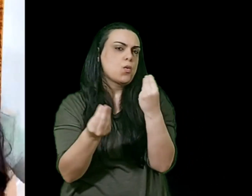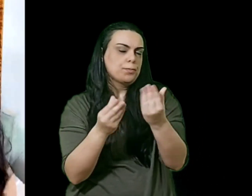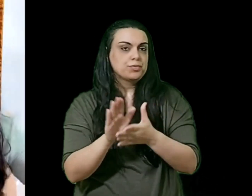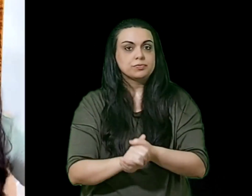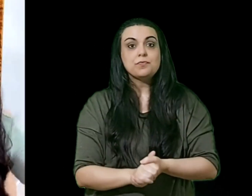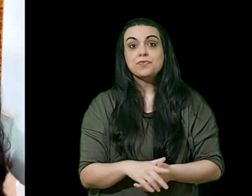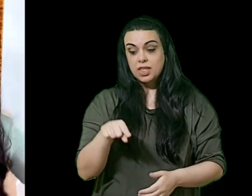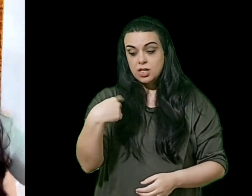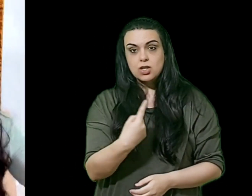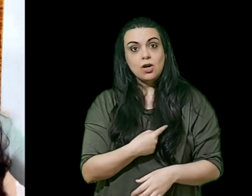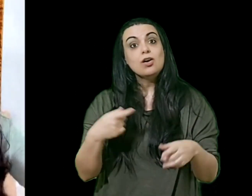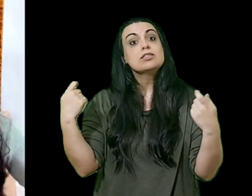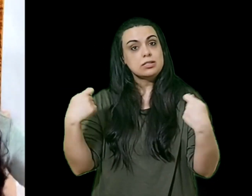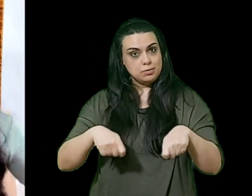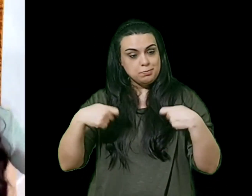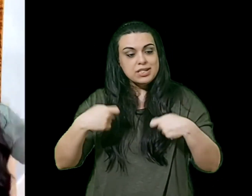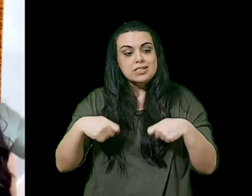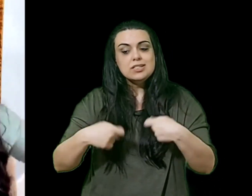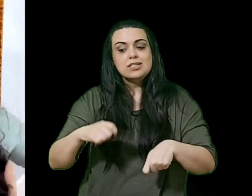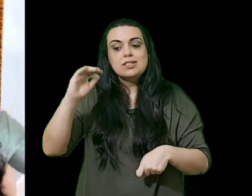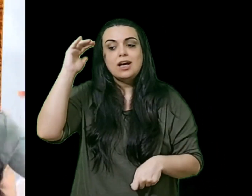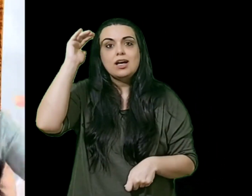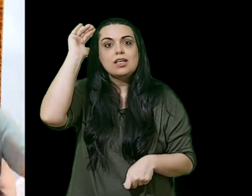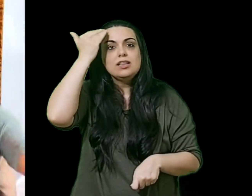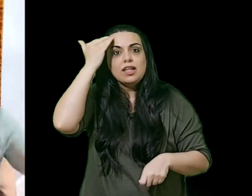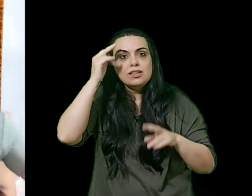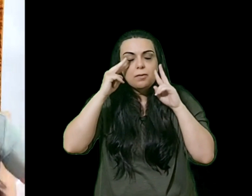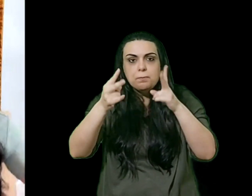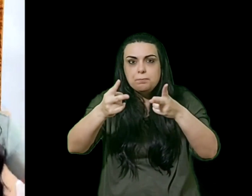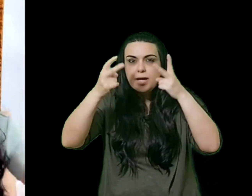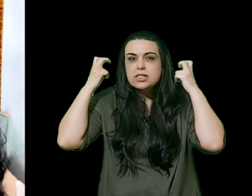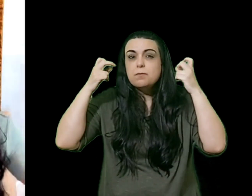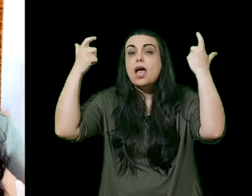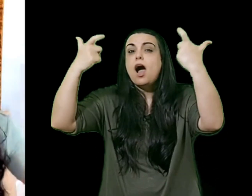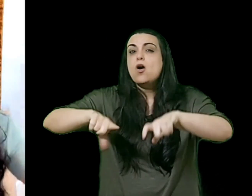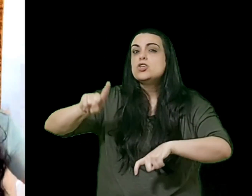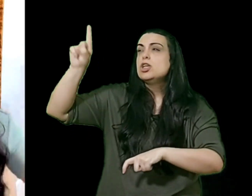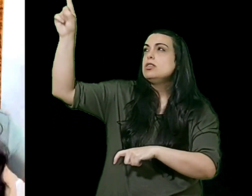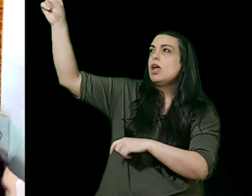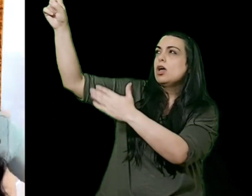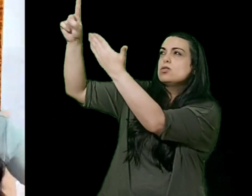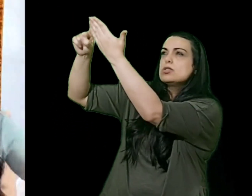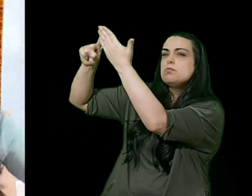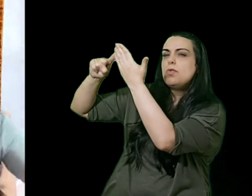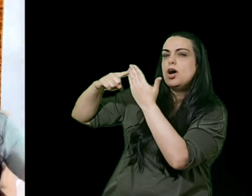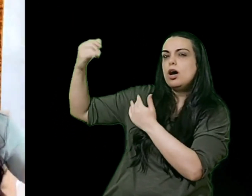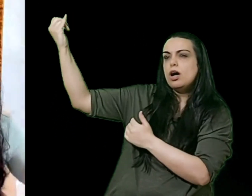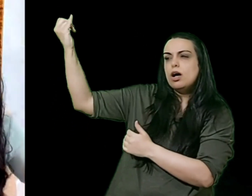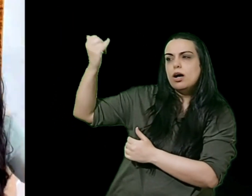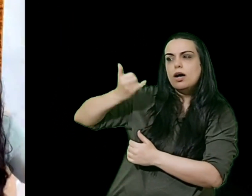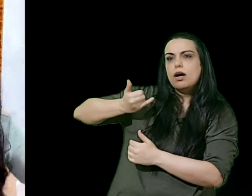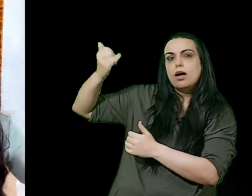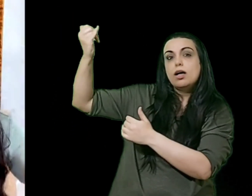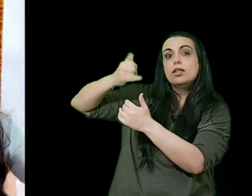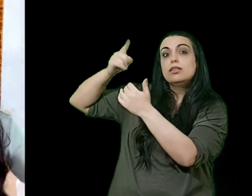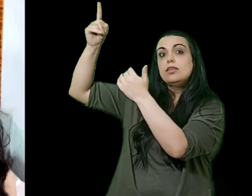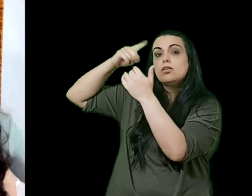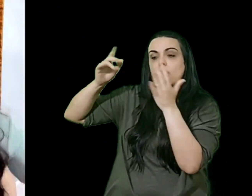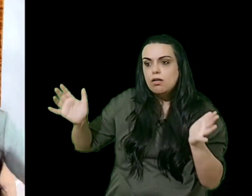a gente precisa passar a discernir para onde o vento de Deus está soprando. E compreender que isso é